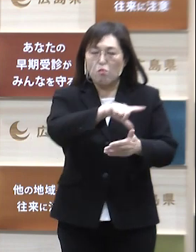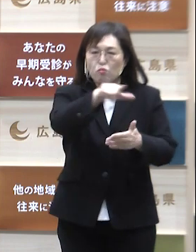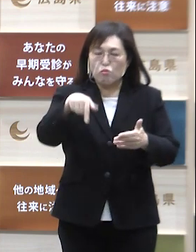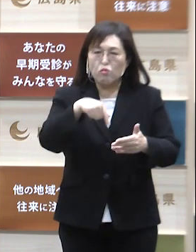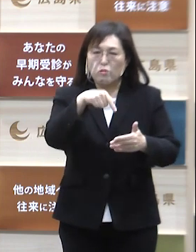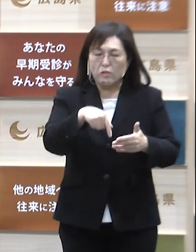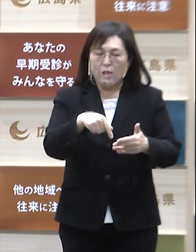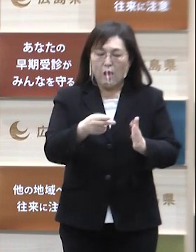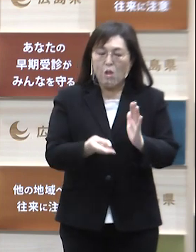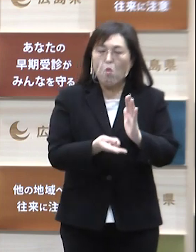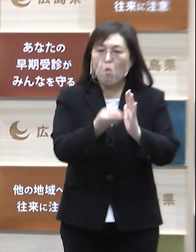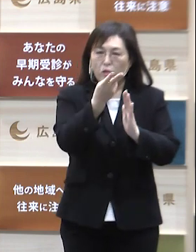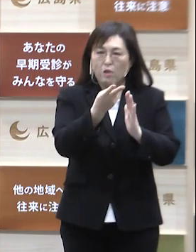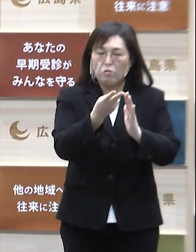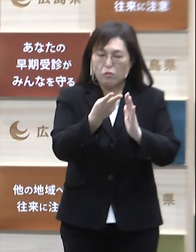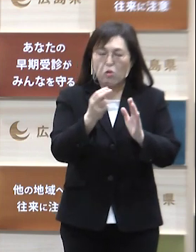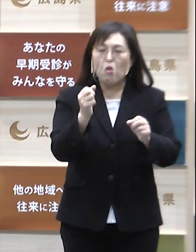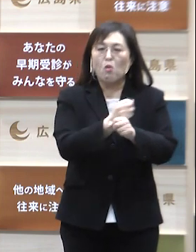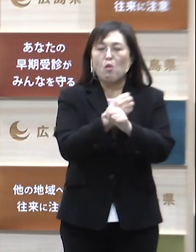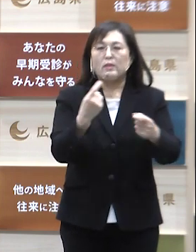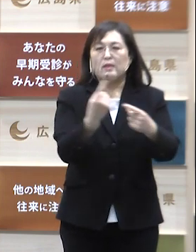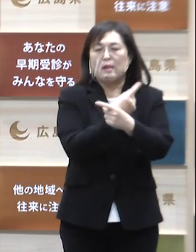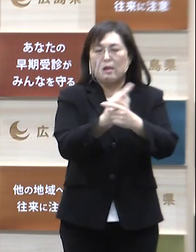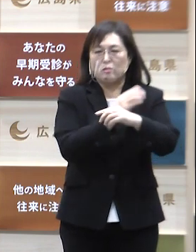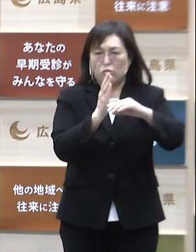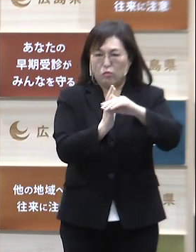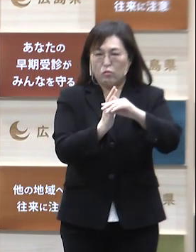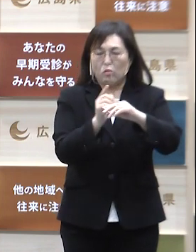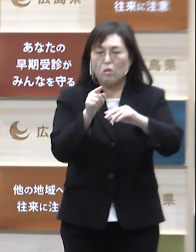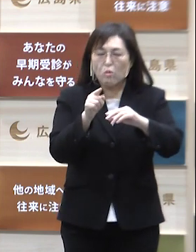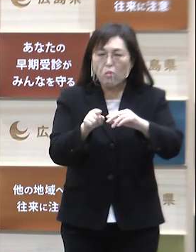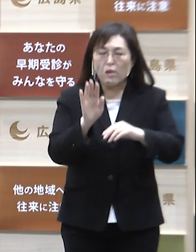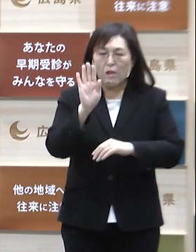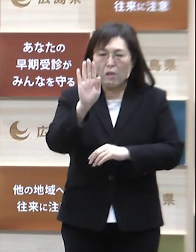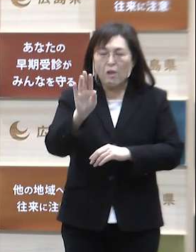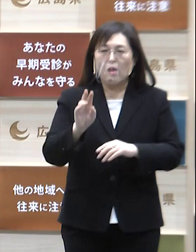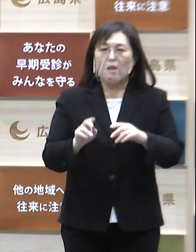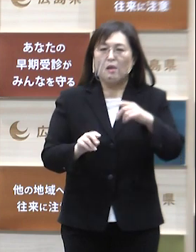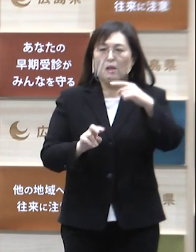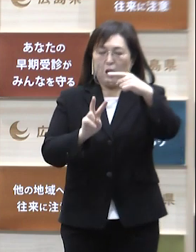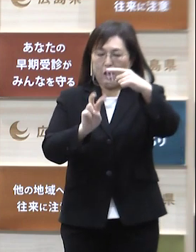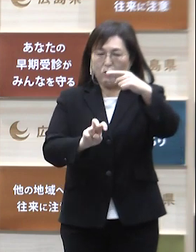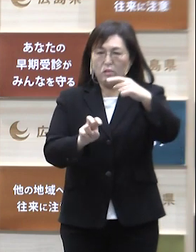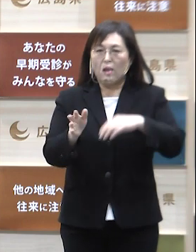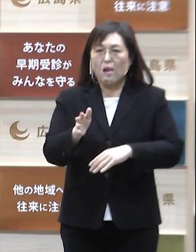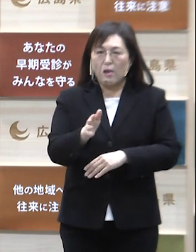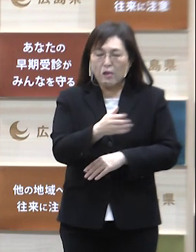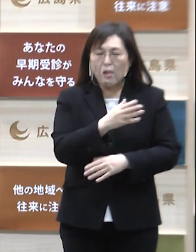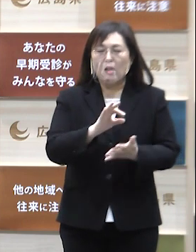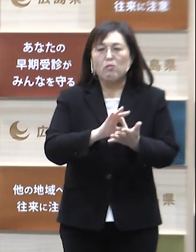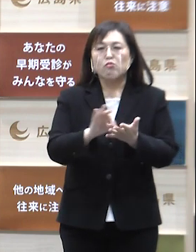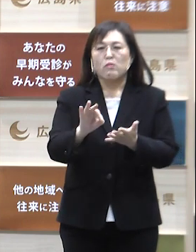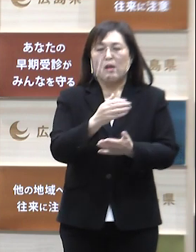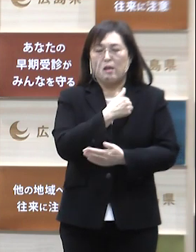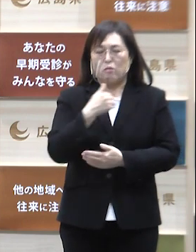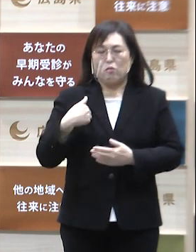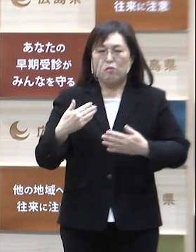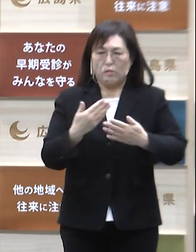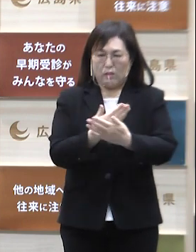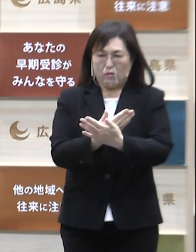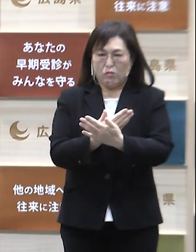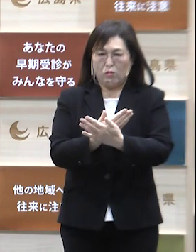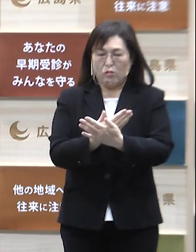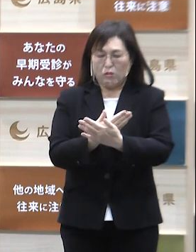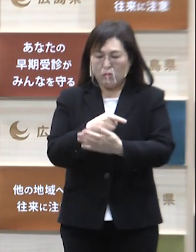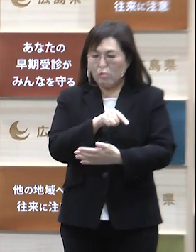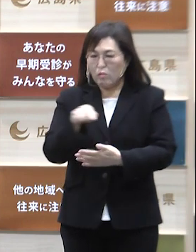修工事中のホテルが20日から再稼働する予定でありまして、これによりまして県全